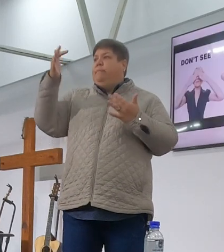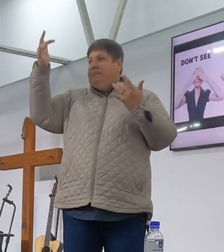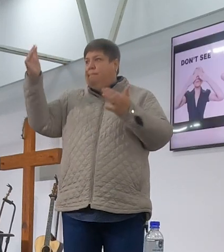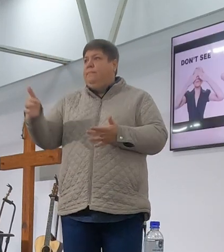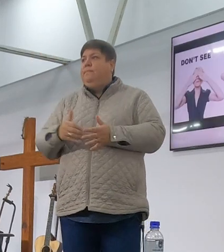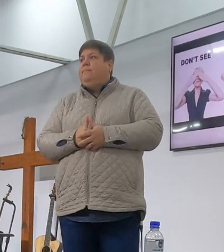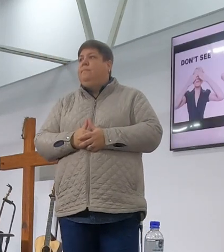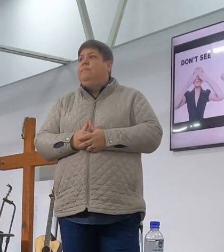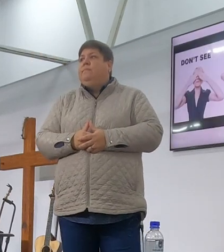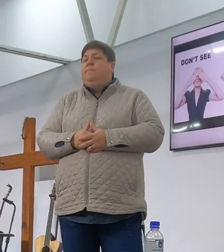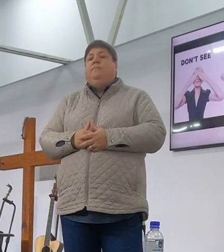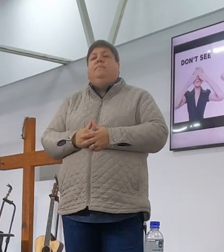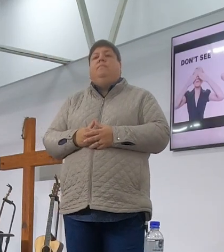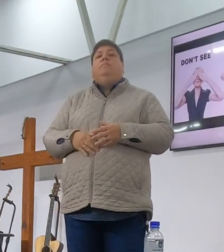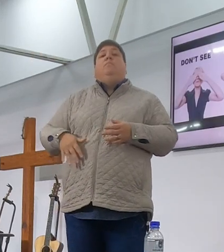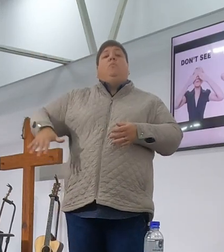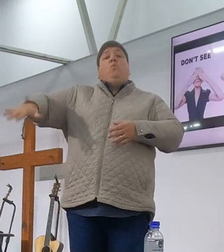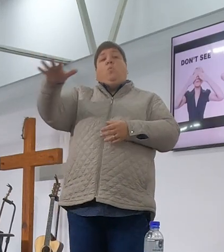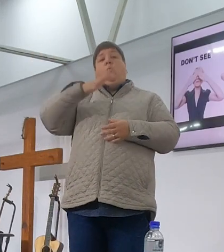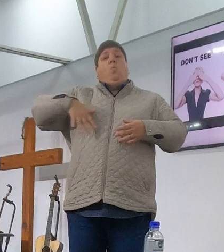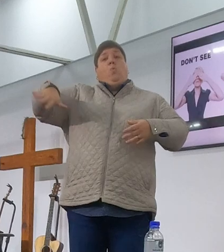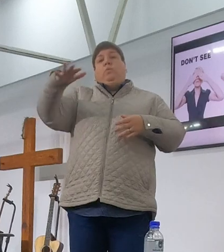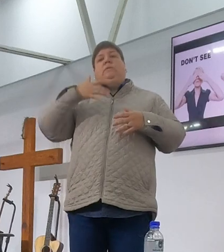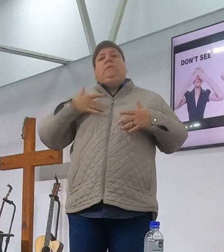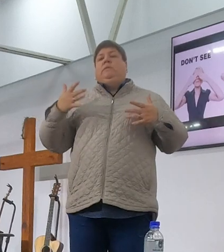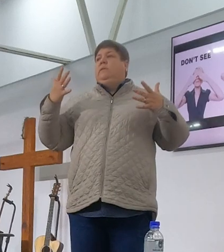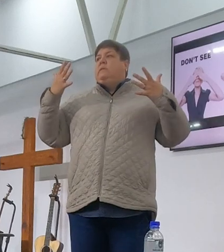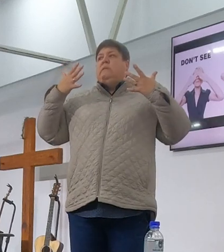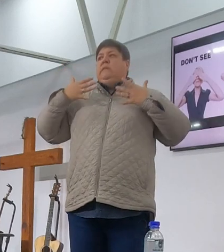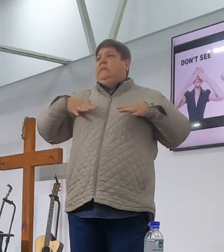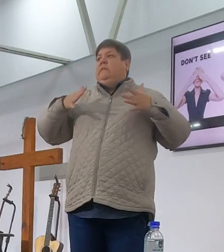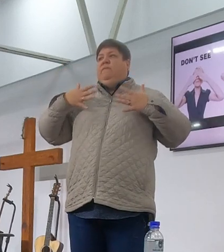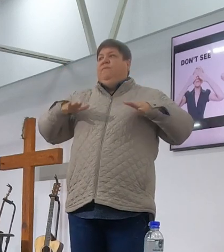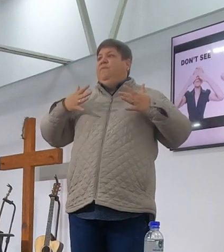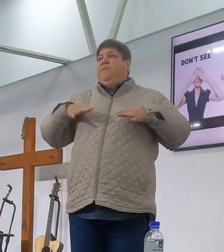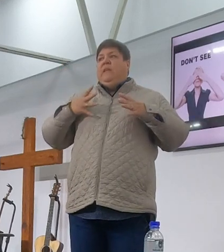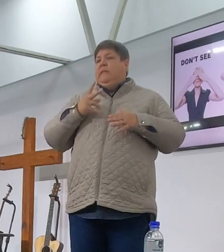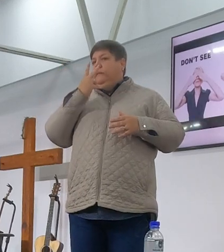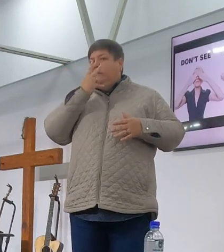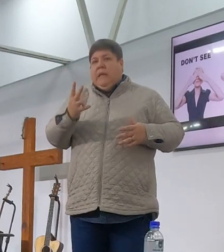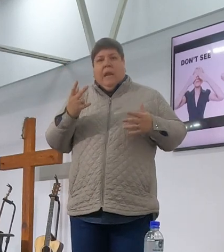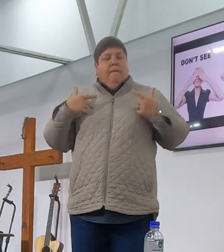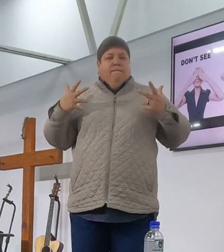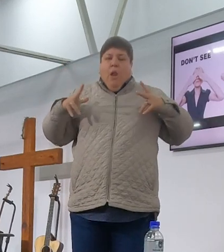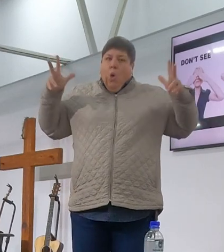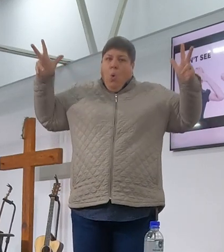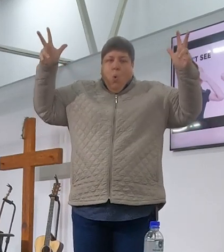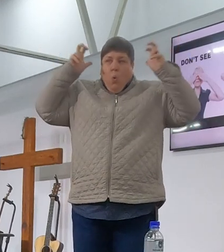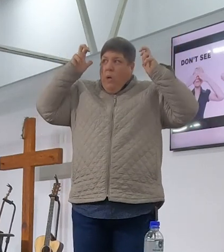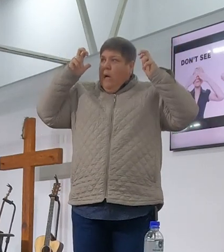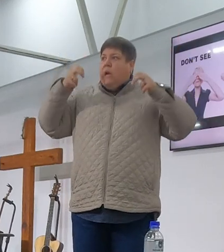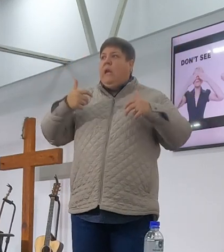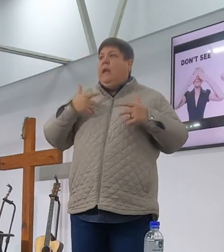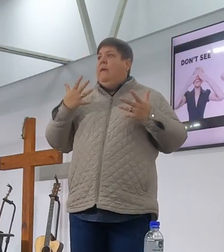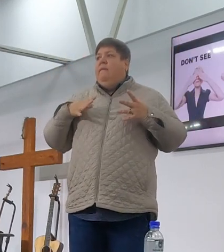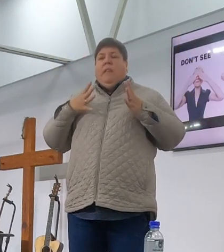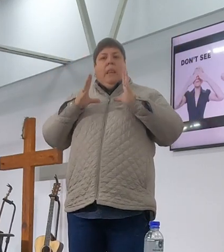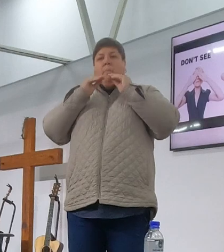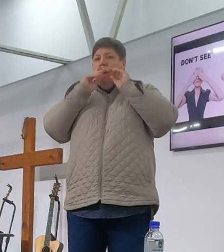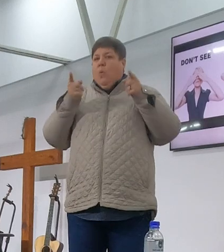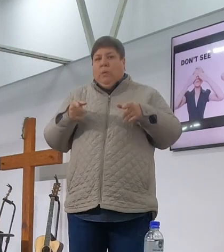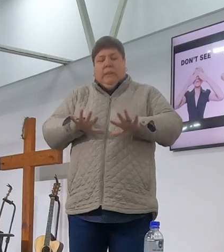En baie keer is dit net te oorweldigend en ons wil dit eintlik nie meer sien nie en ons wil dit eintlik nie meer hoor nie.